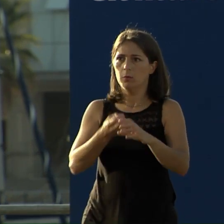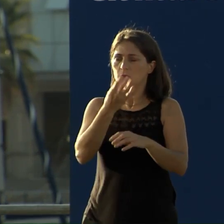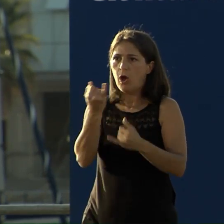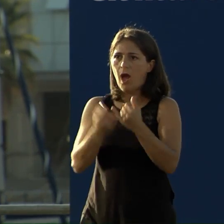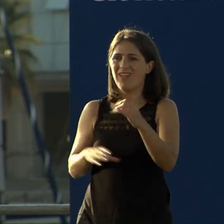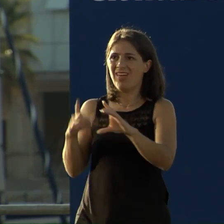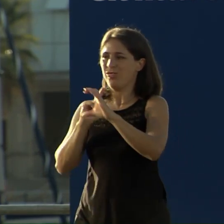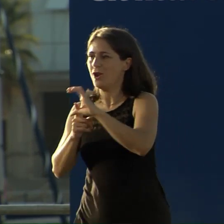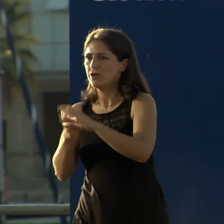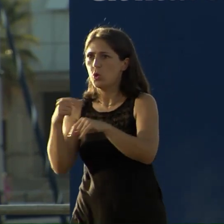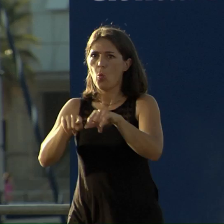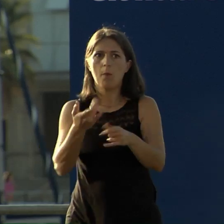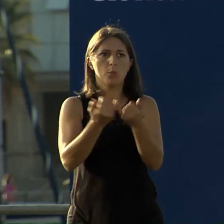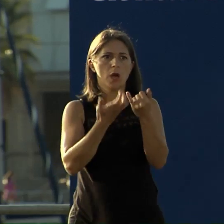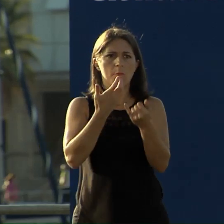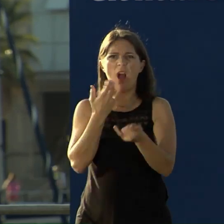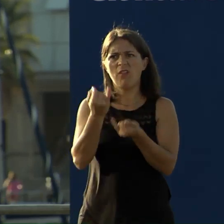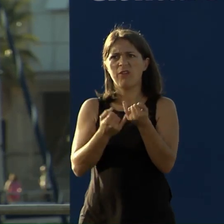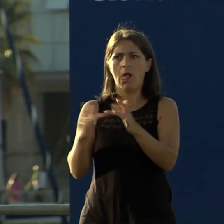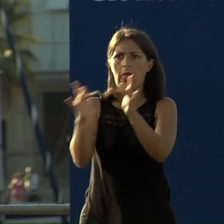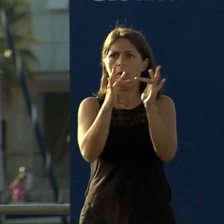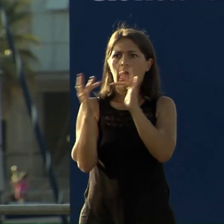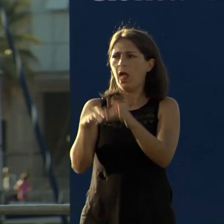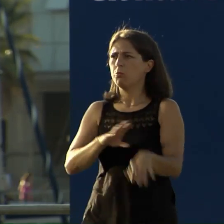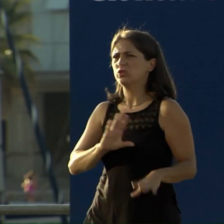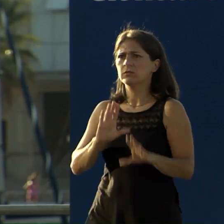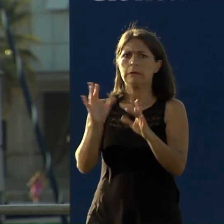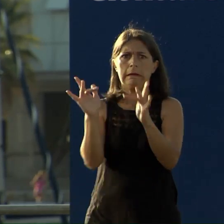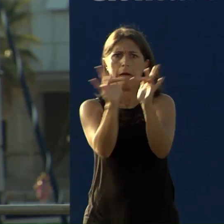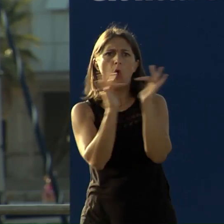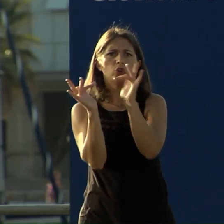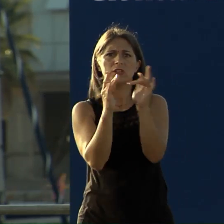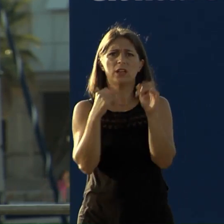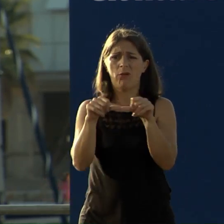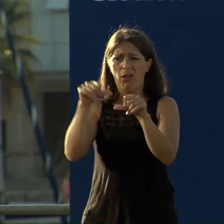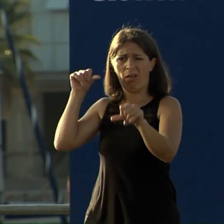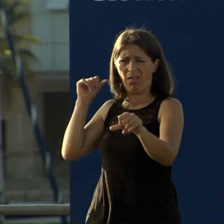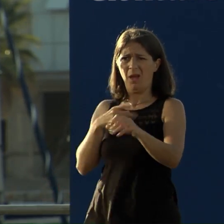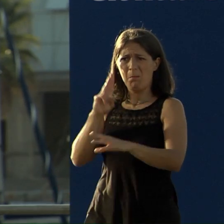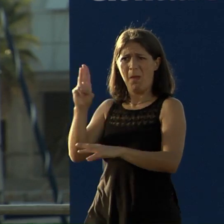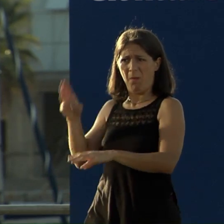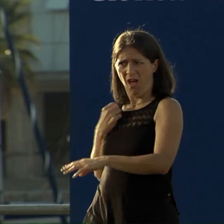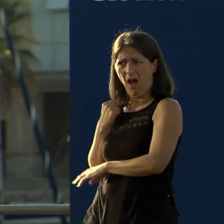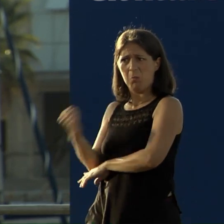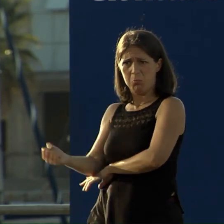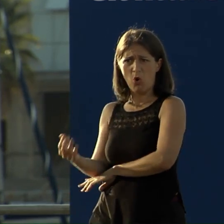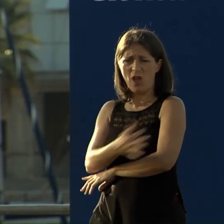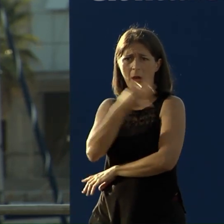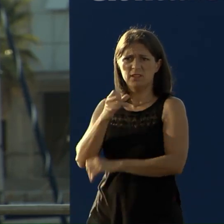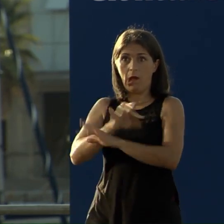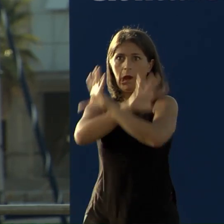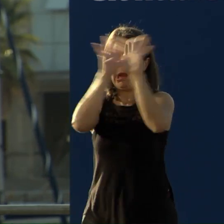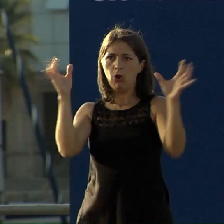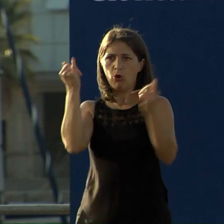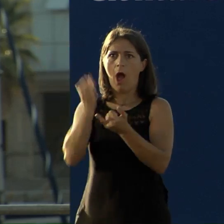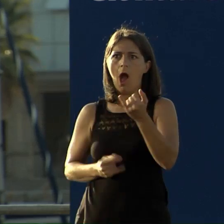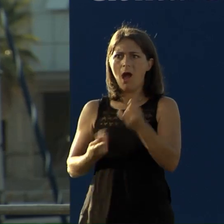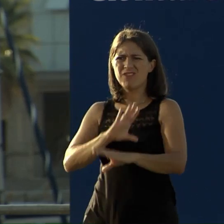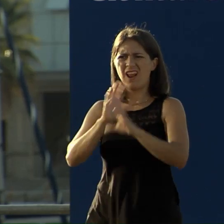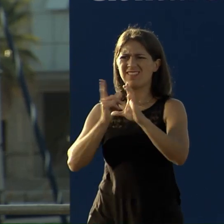Ciudadanos invita al Partido Socialista a ronda de contactos con los varones. Cuando han apoyado la investidura del Partido Popular. Cuando es obvio que es la fuerza